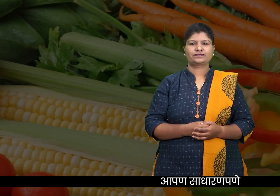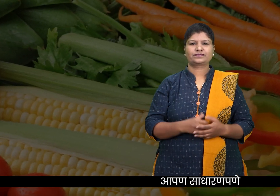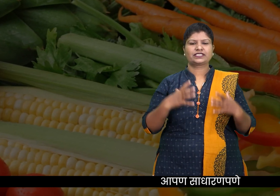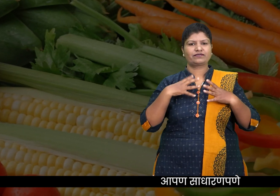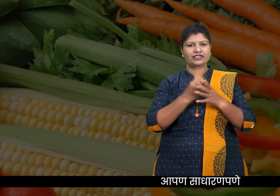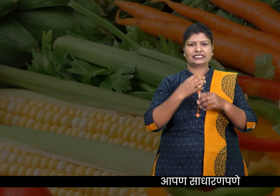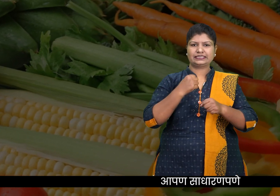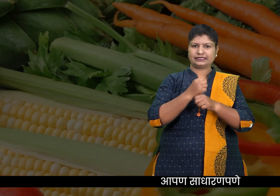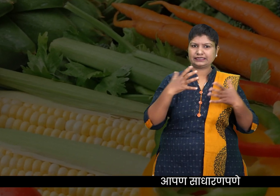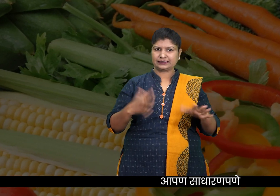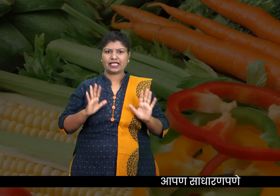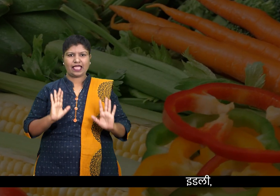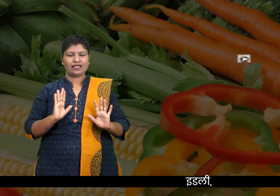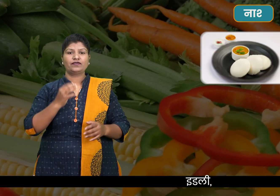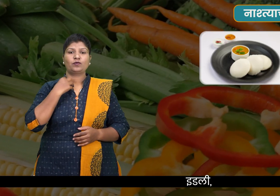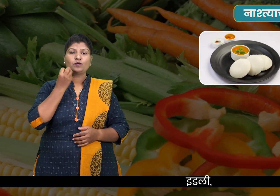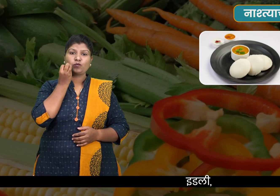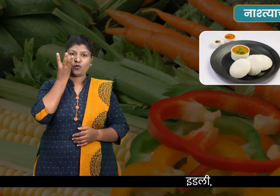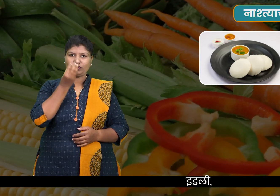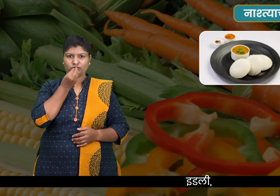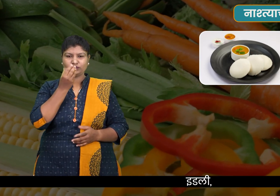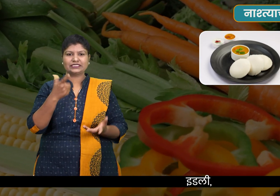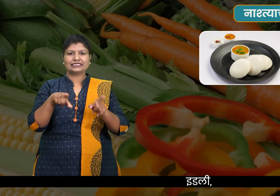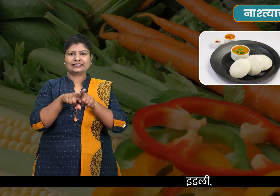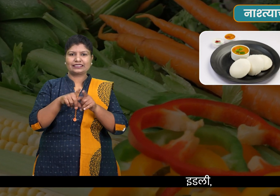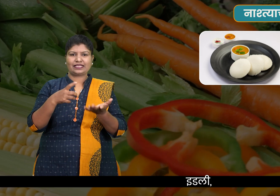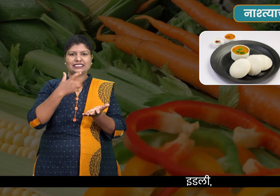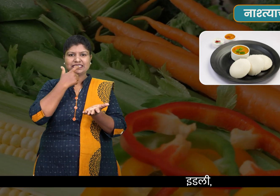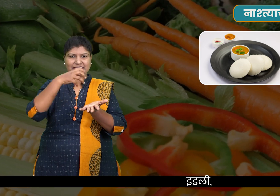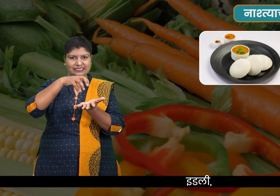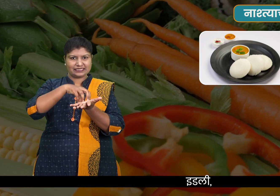आपण साधारणपणे इडली,